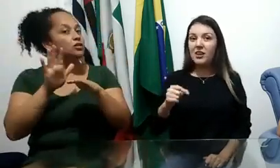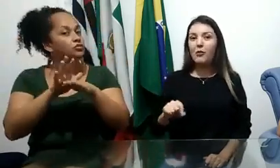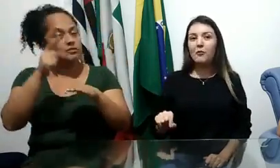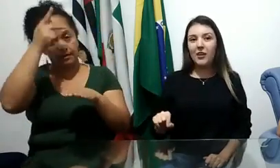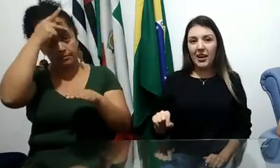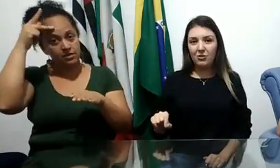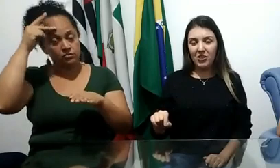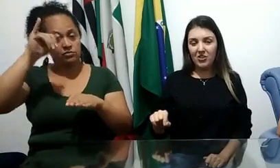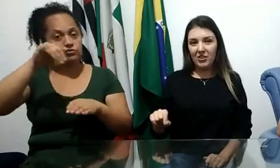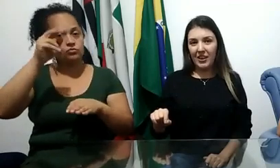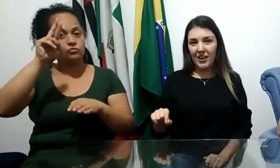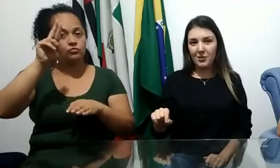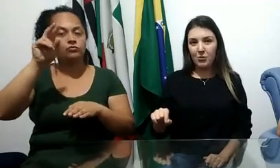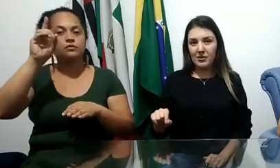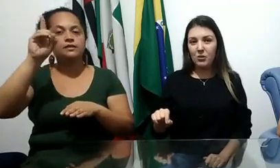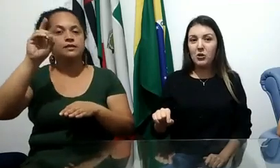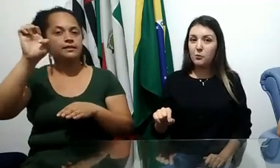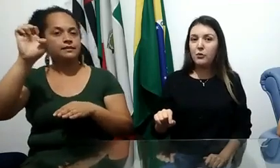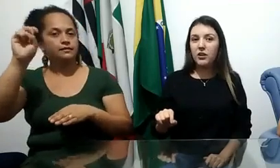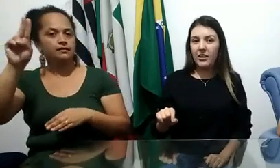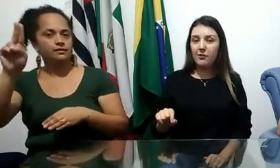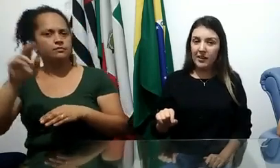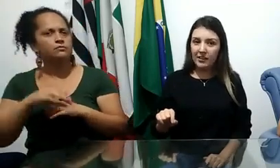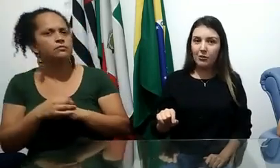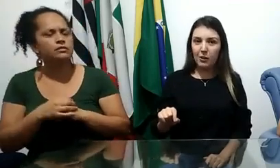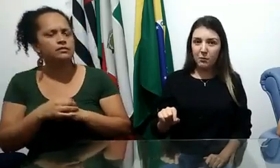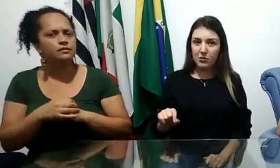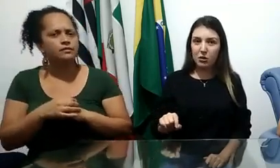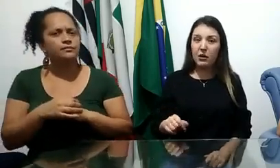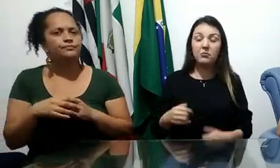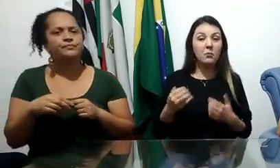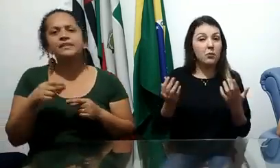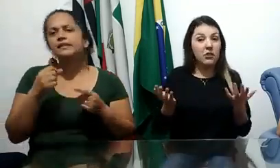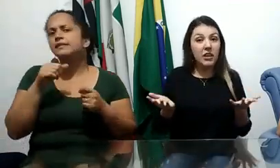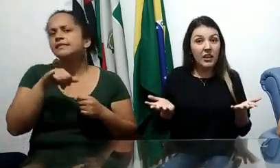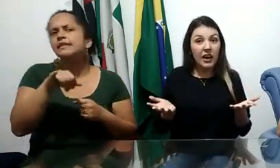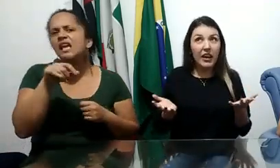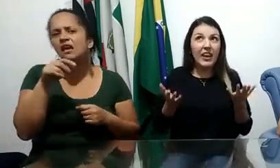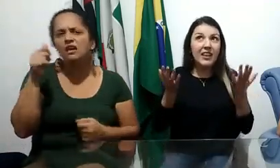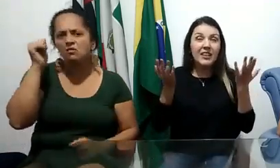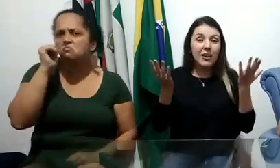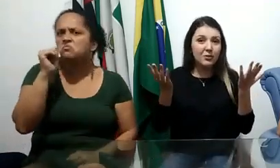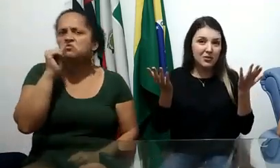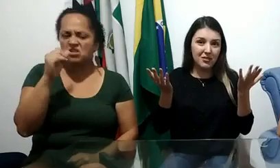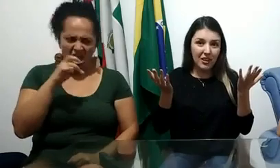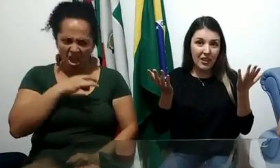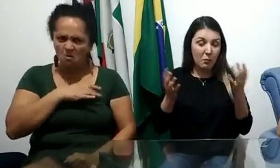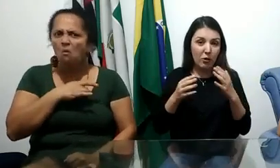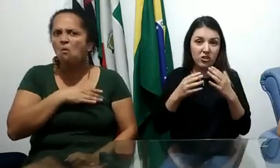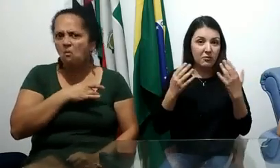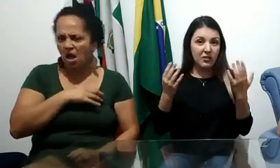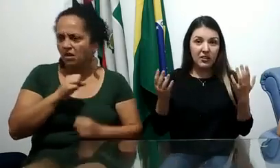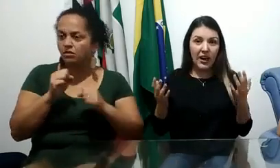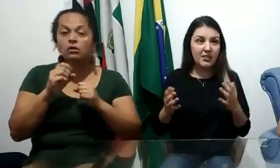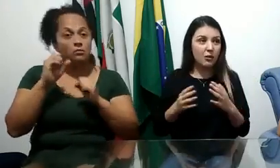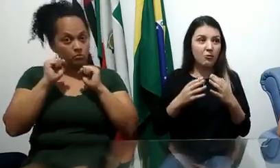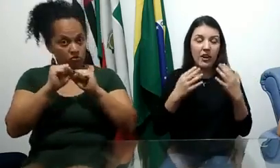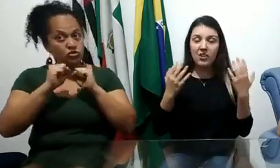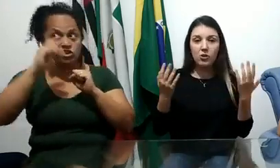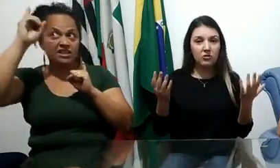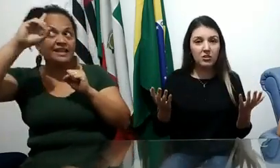se acovardado diante daquela situação, Deus poderia levantar outra pessoa? Poderia, ele é Deus, ele pode